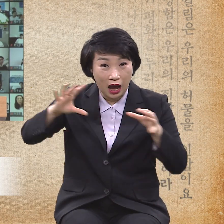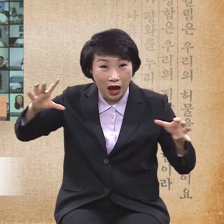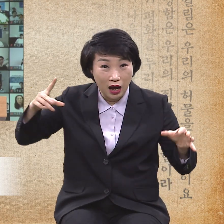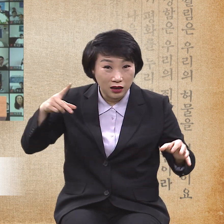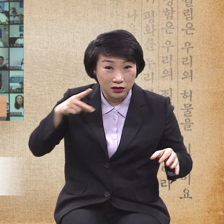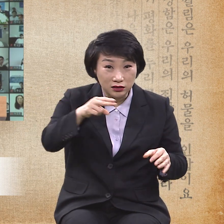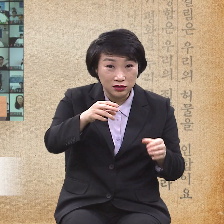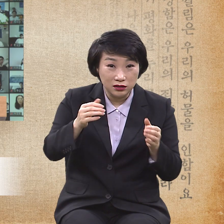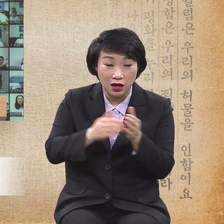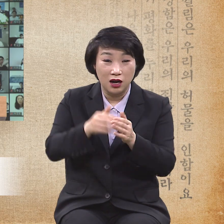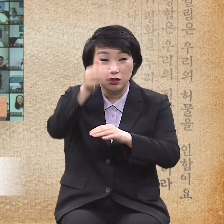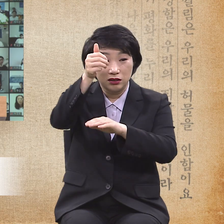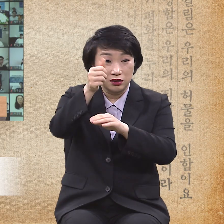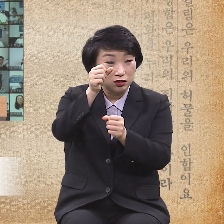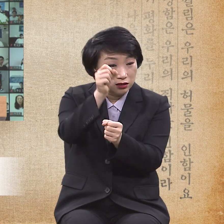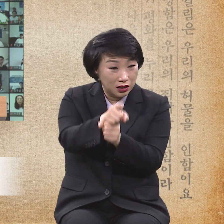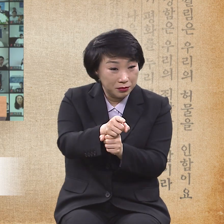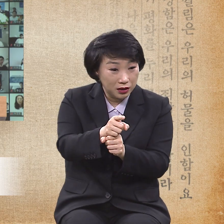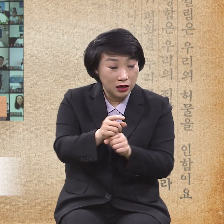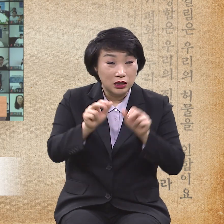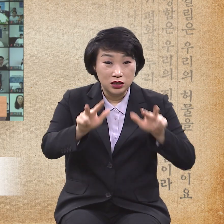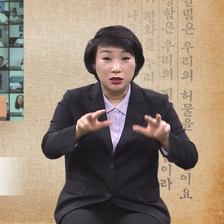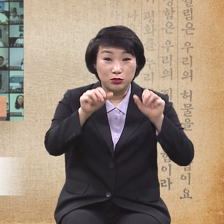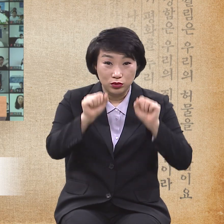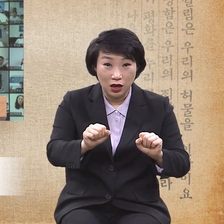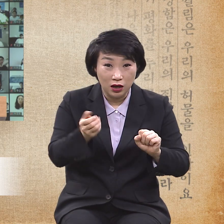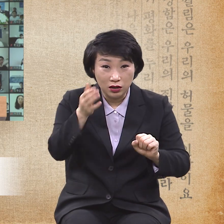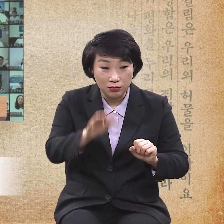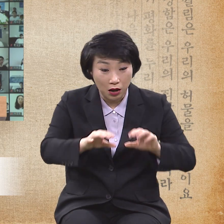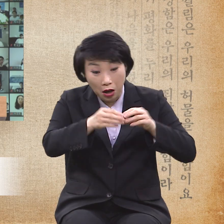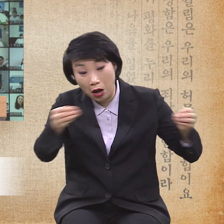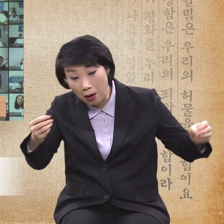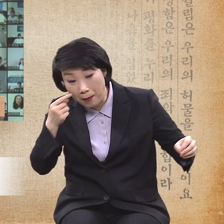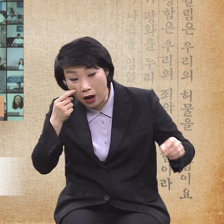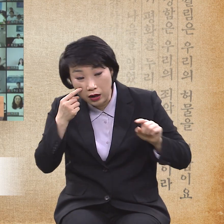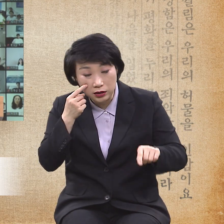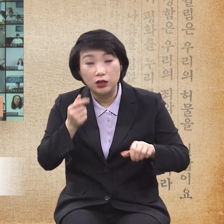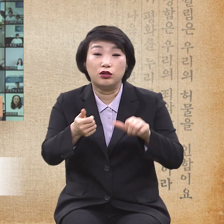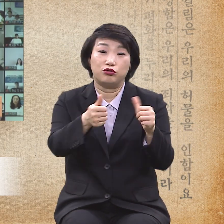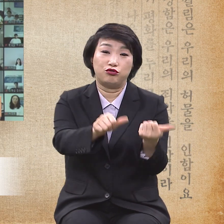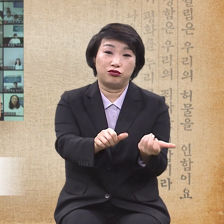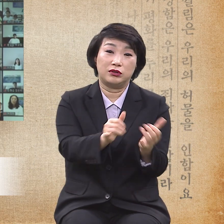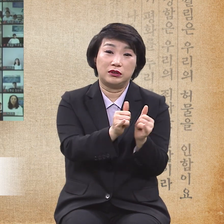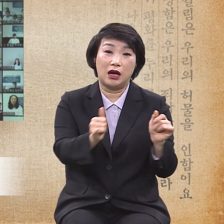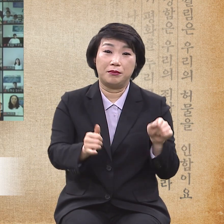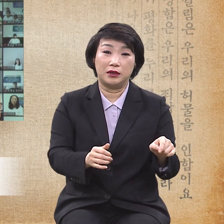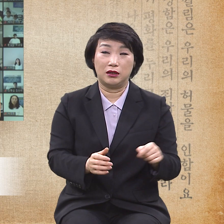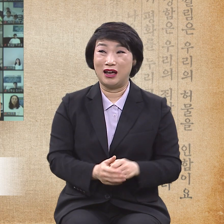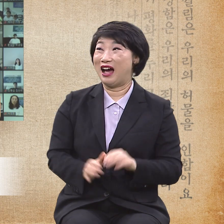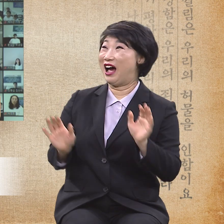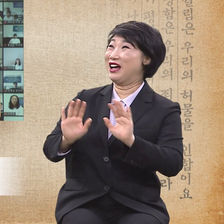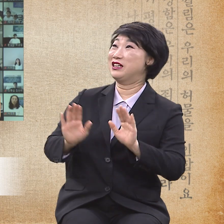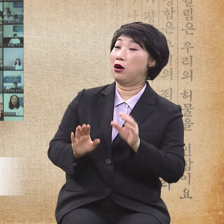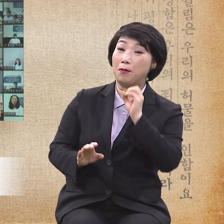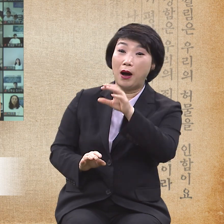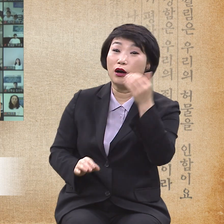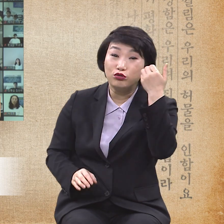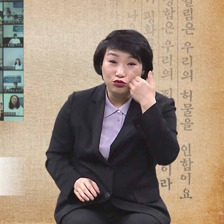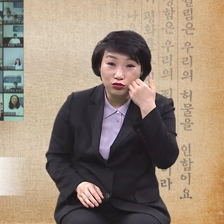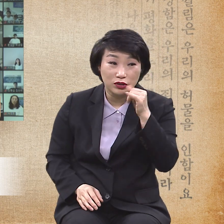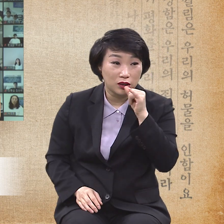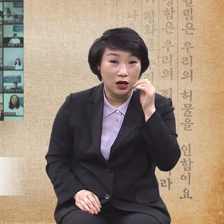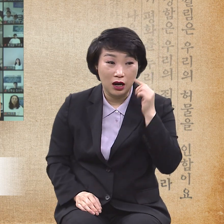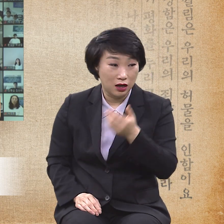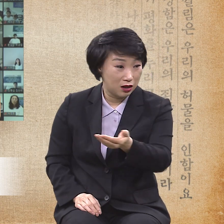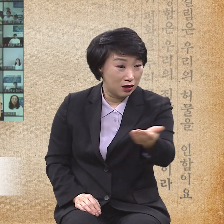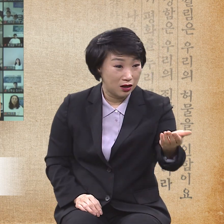끊어져서 이미 그는 살았다나 실상은 죽은 자라 그 말입니다. 아니라고 부인할 자가 누가